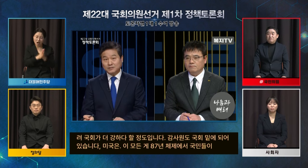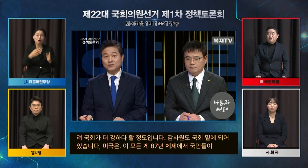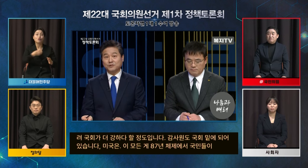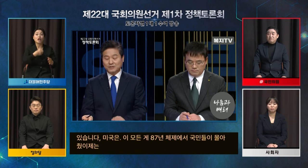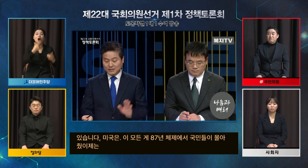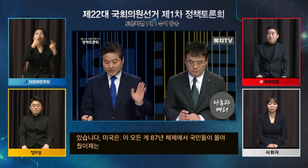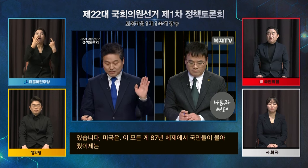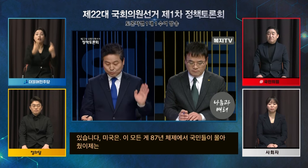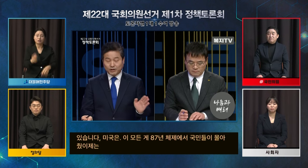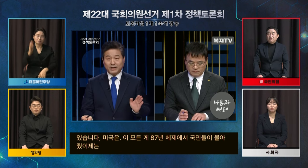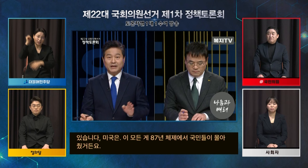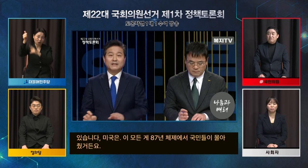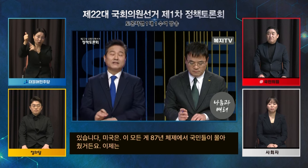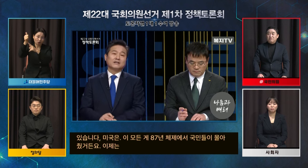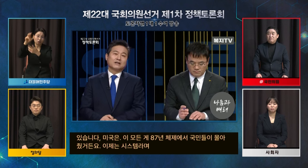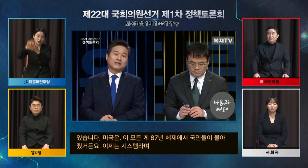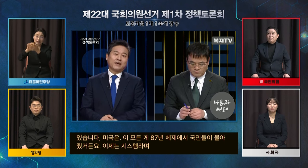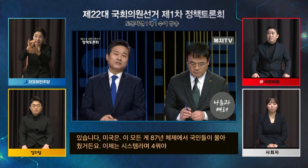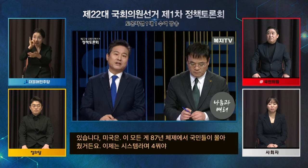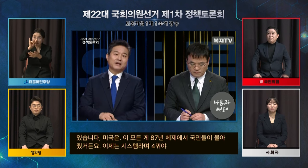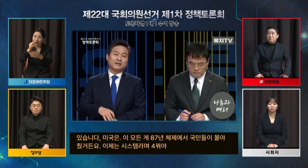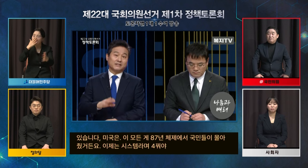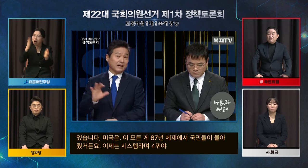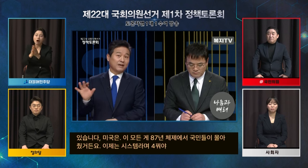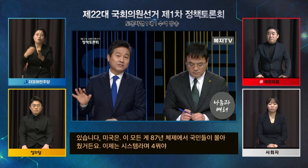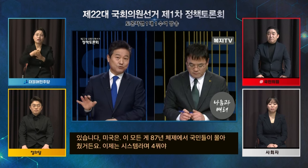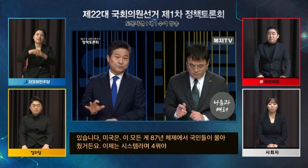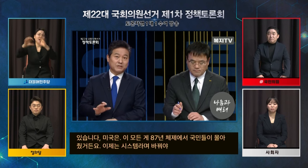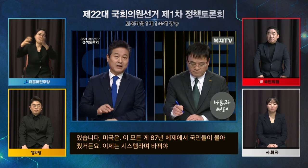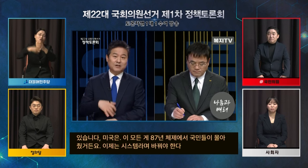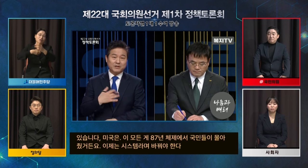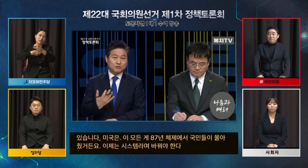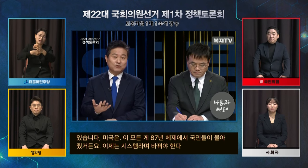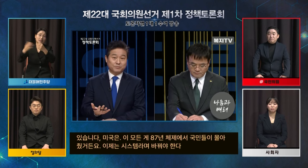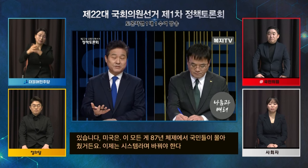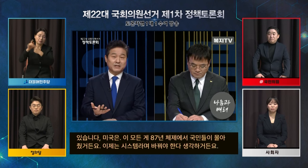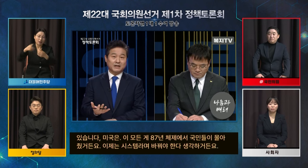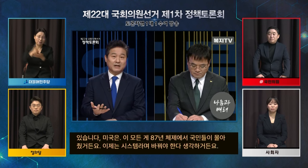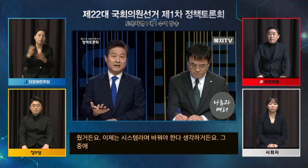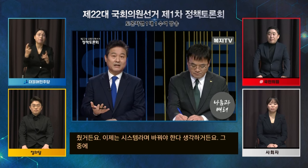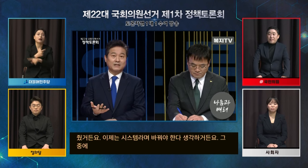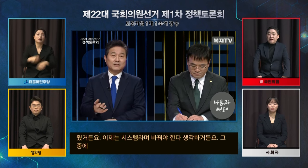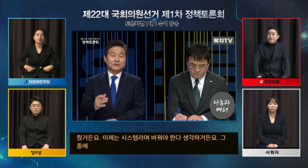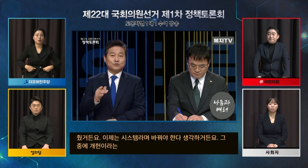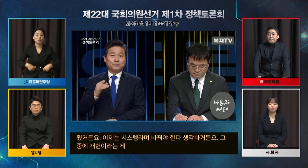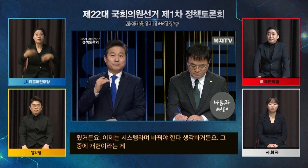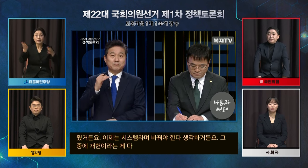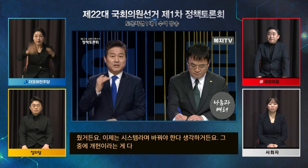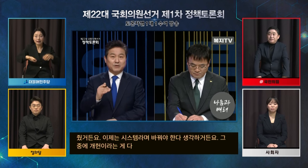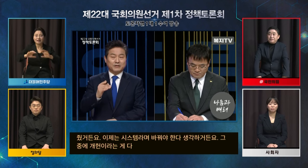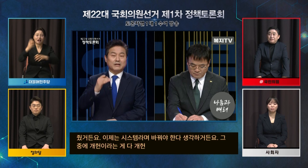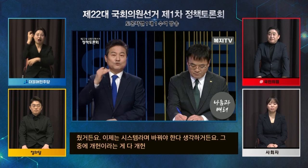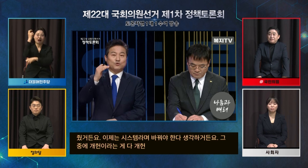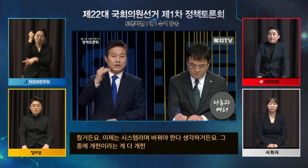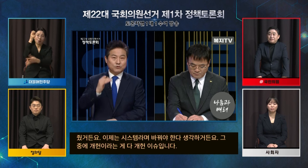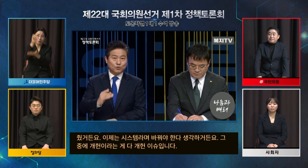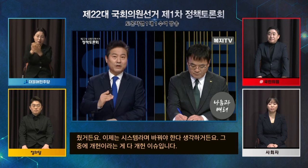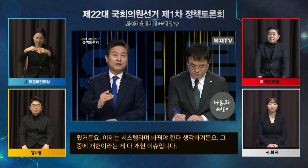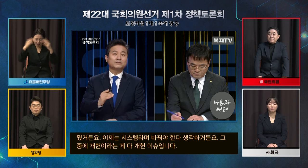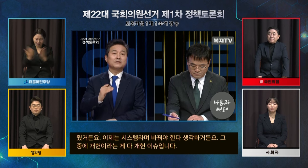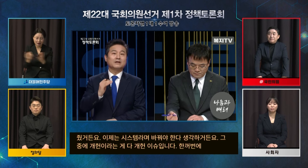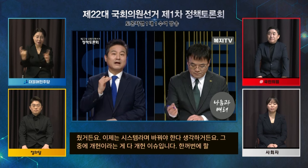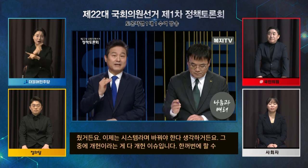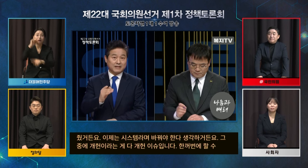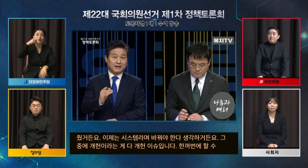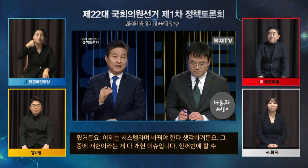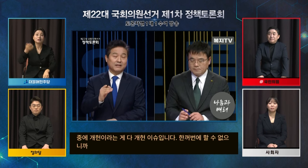생각하거든요. 그런데 그중에 개헌이라는 게 다 개헌 이슈입니다. 한꺼번에 할 수가 없으니까 좀 미니멀 그러니까 최소